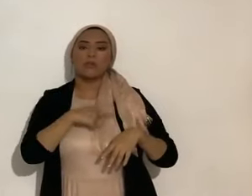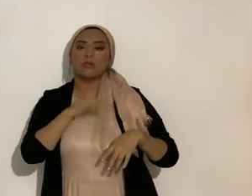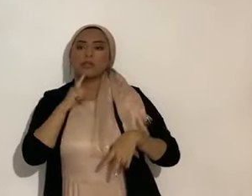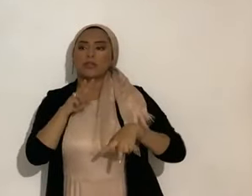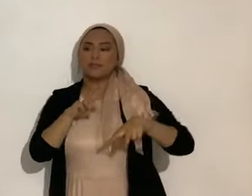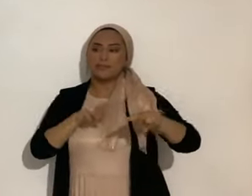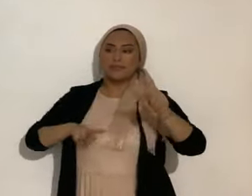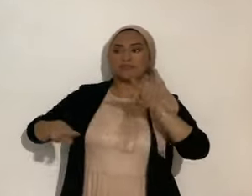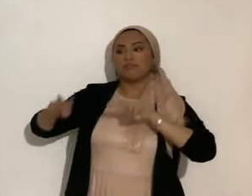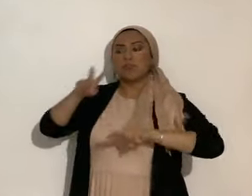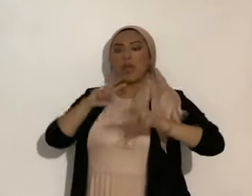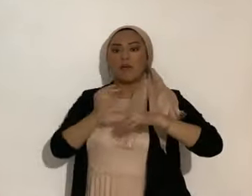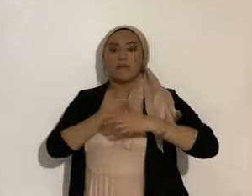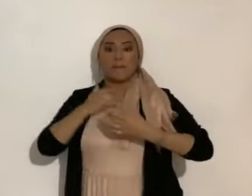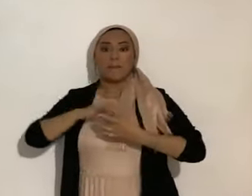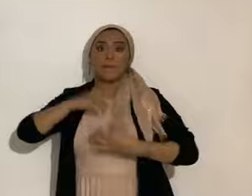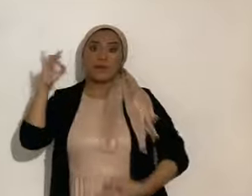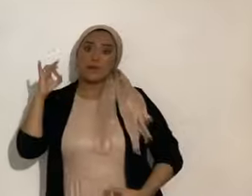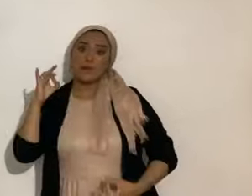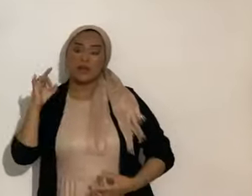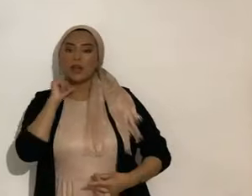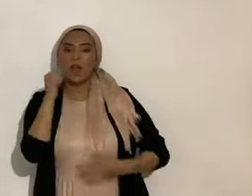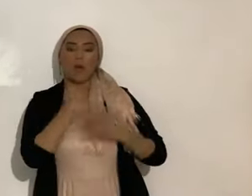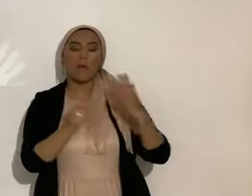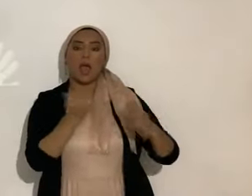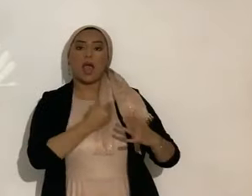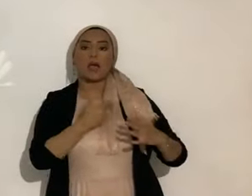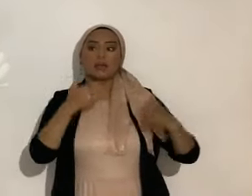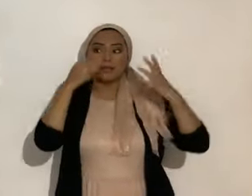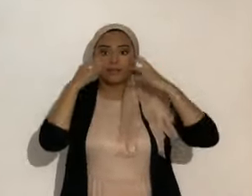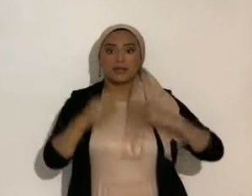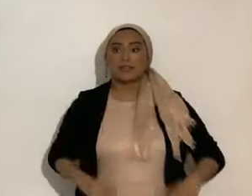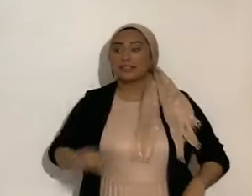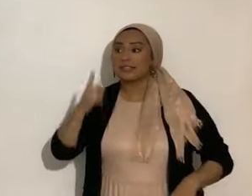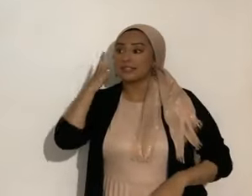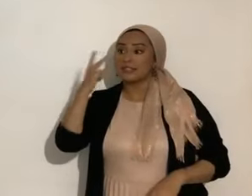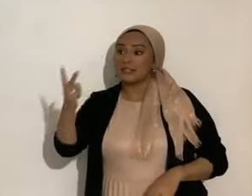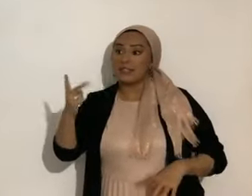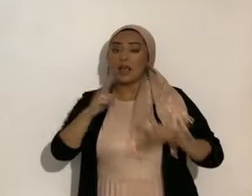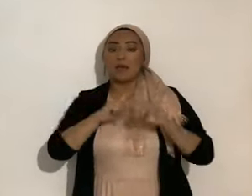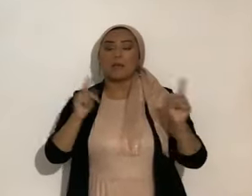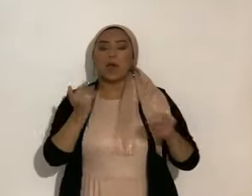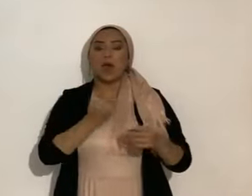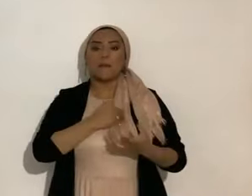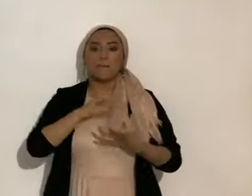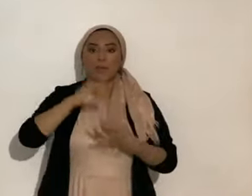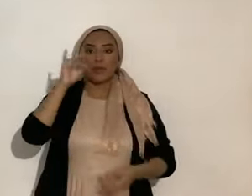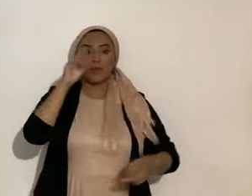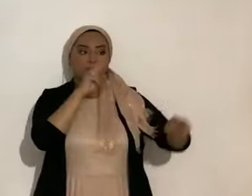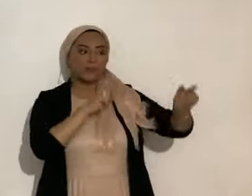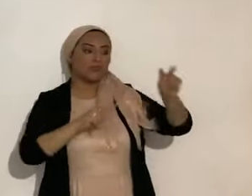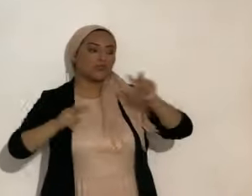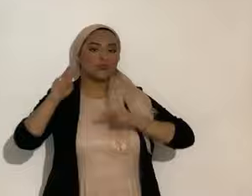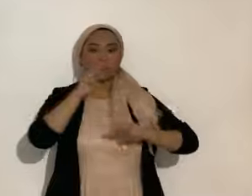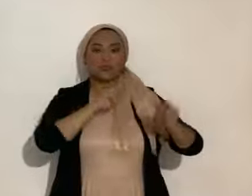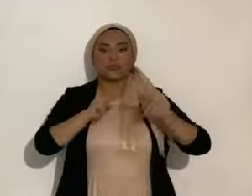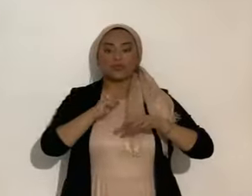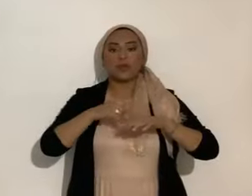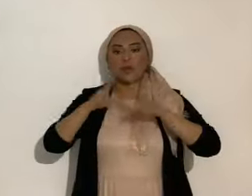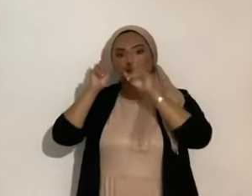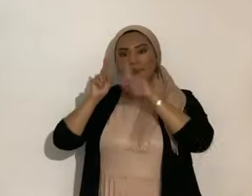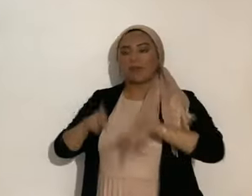discierne en el espíritu. No es lo que el cuerpo ve, no es tanto lo que el cuerpo ve, sino lo que discierne el espíritu. Una